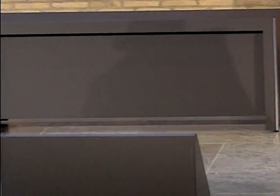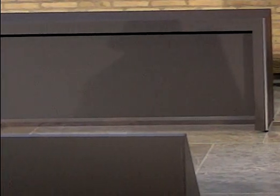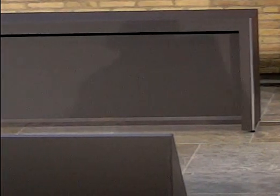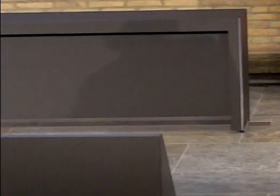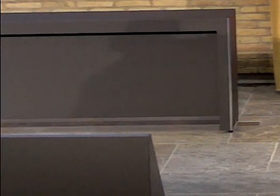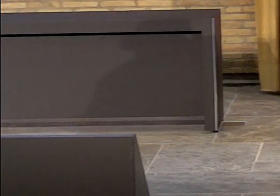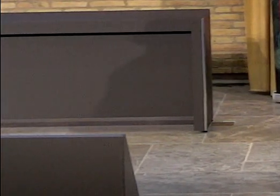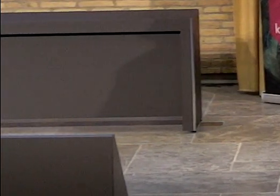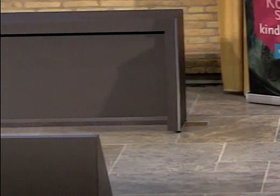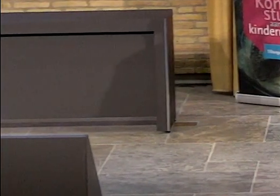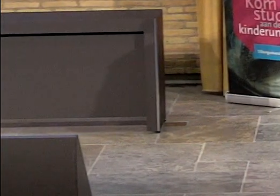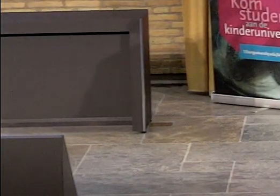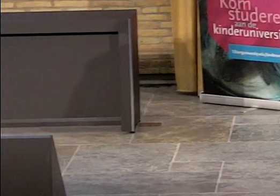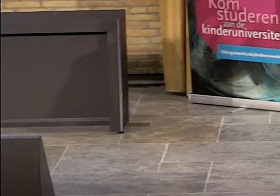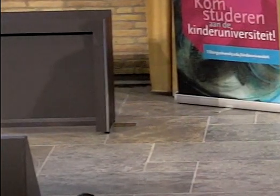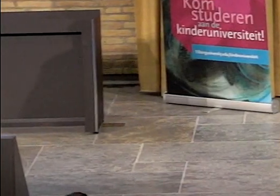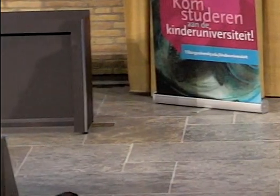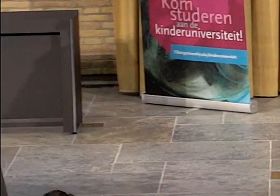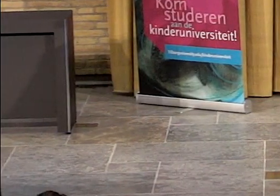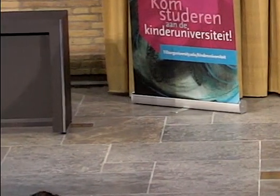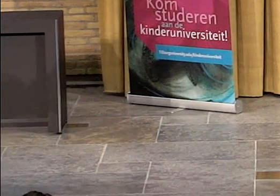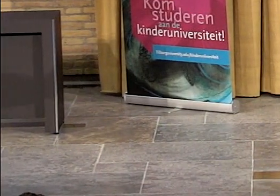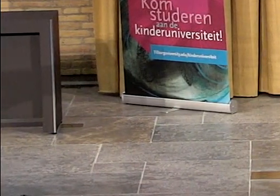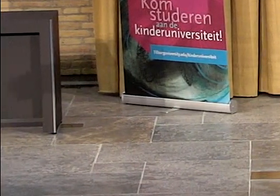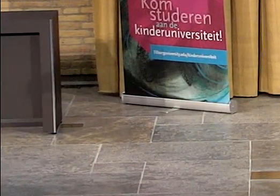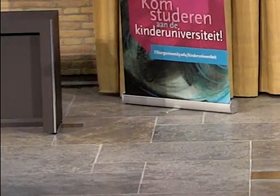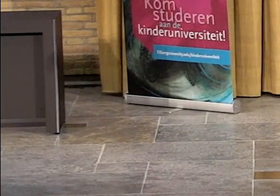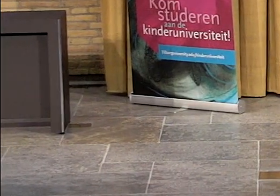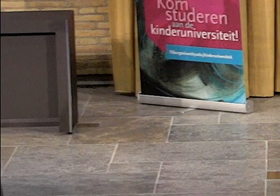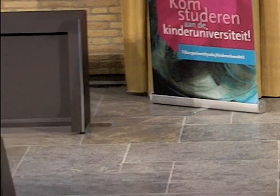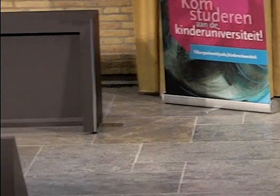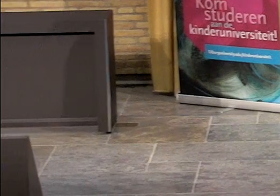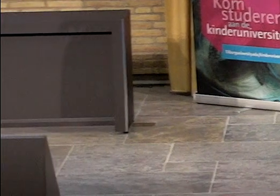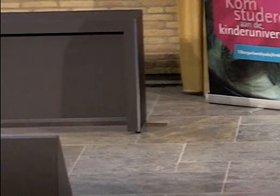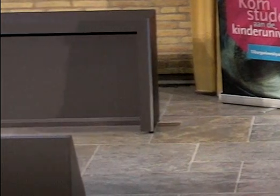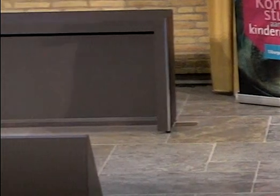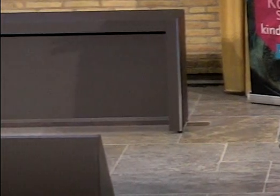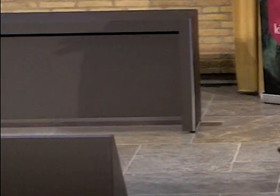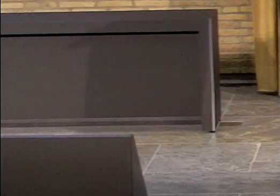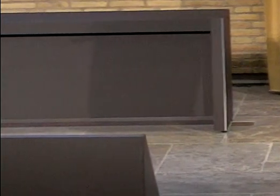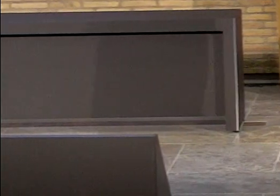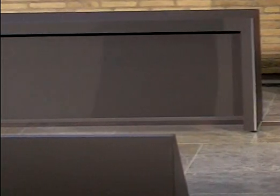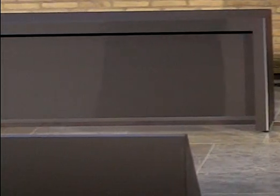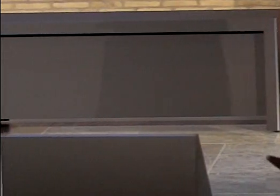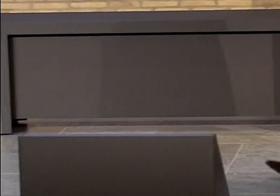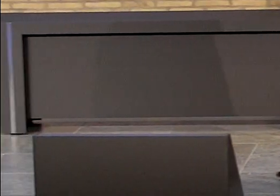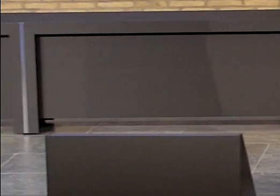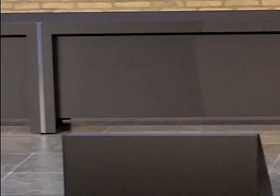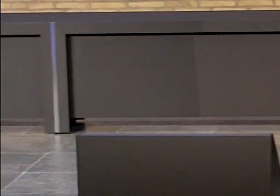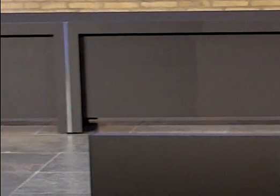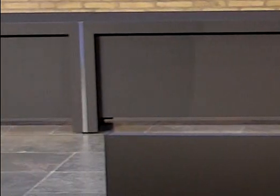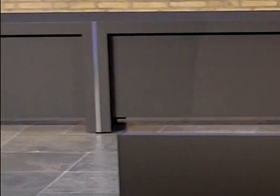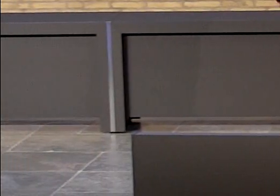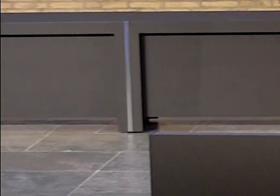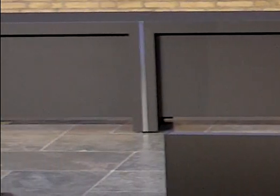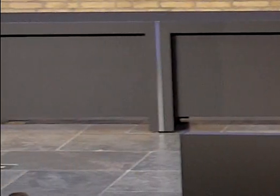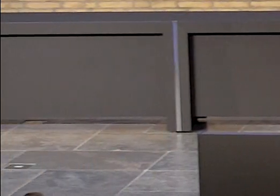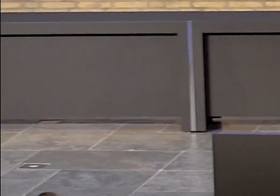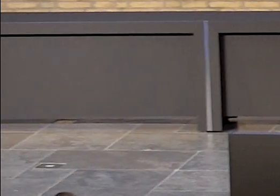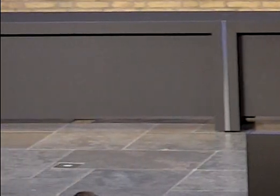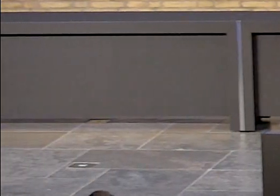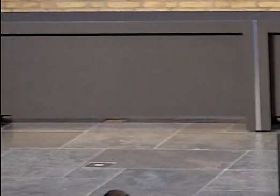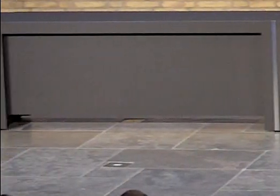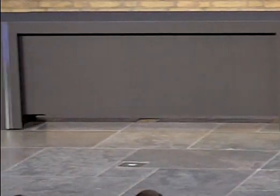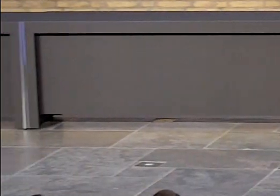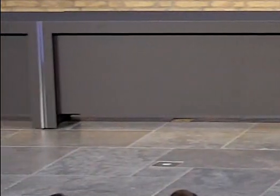spieken. Nou, denk ik niet dat jullie dat doen. Ja? En dan kijkt die computer bepaalt welke vragen je moet maken en die computer kijkt die vragen ook gelijk